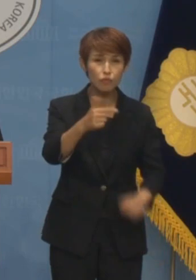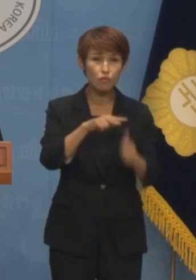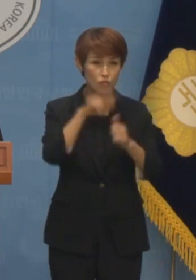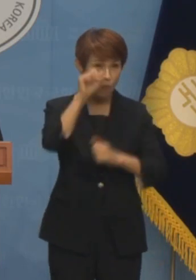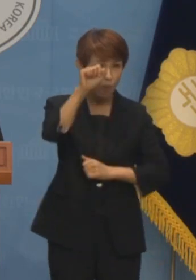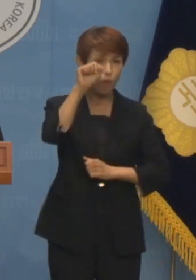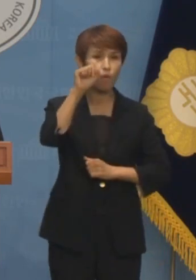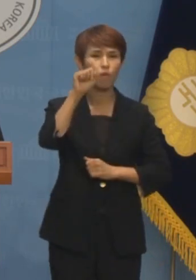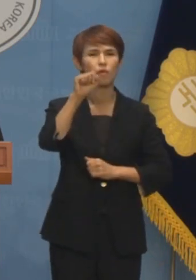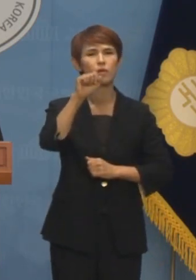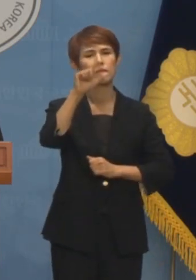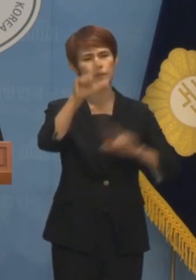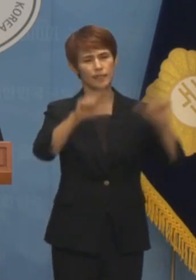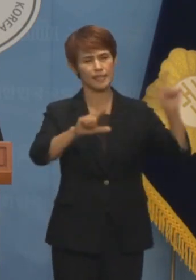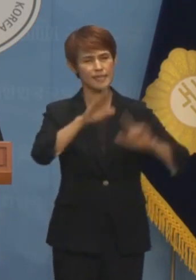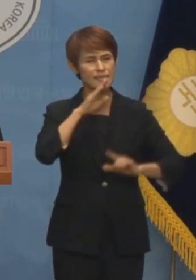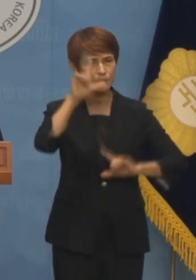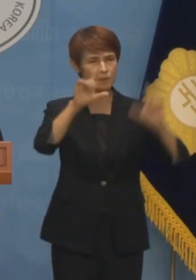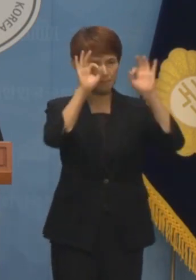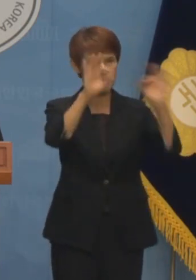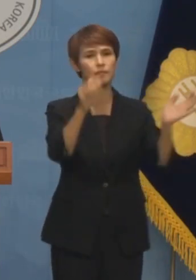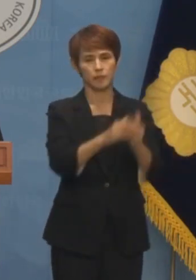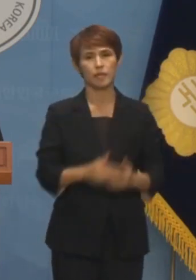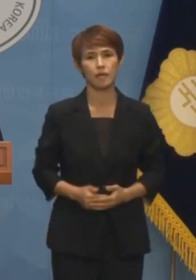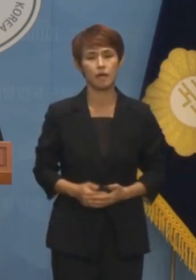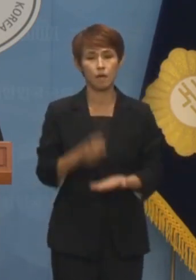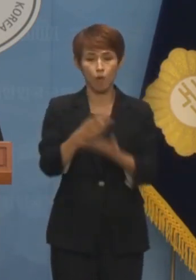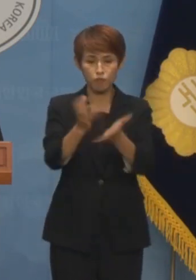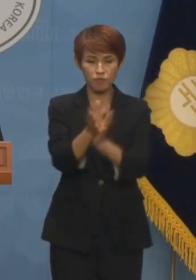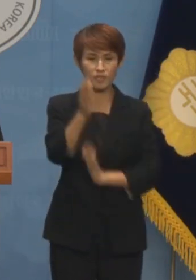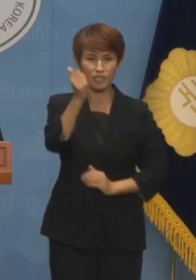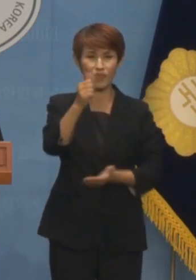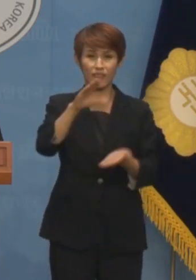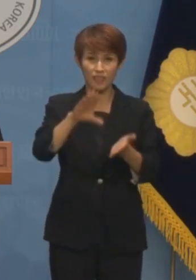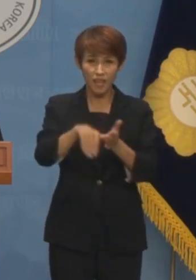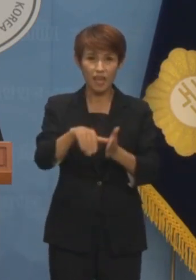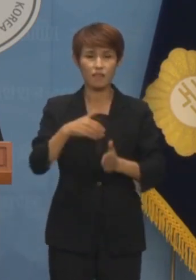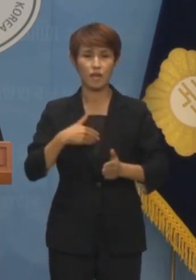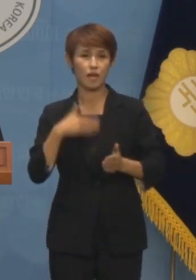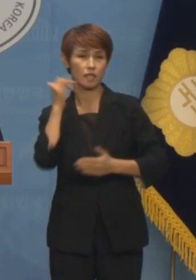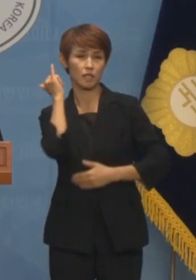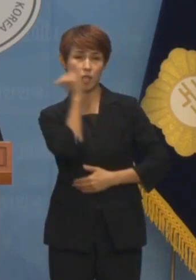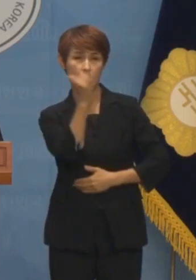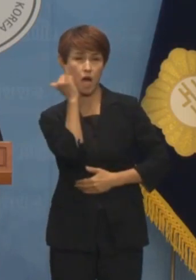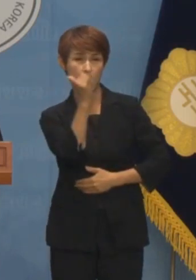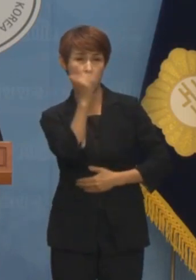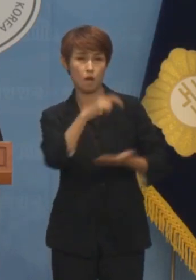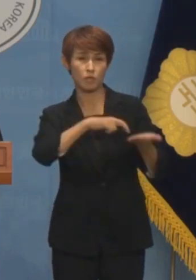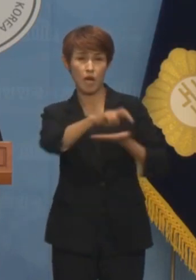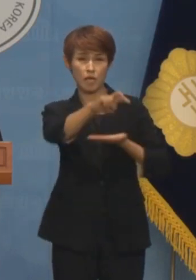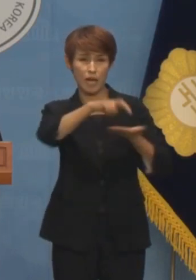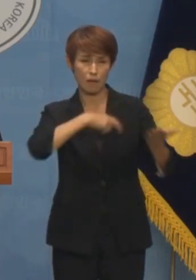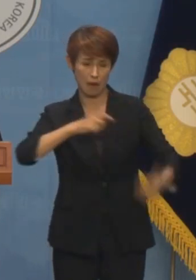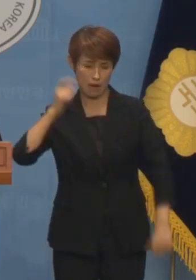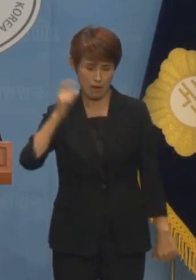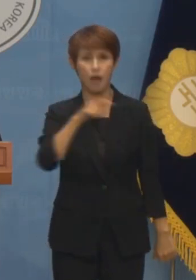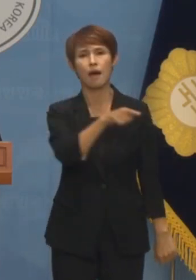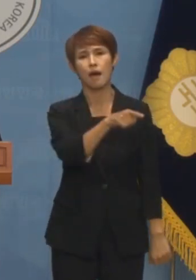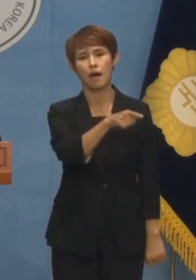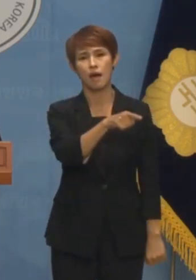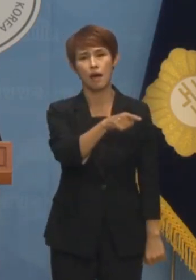봤습니다. 법무부 장관 시절 저의 전화와 문자에 회신 한 번 안